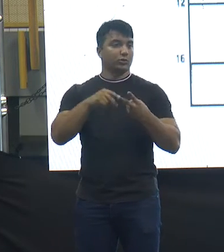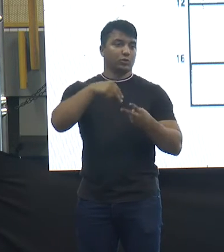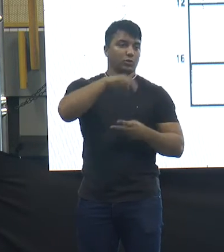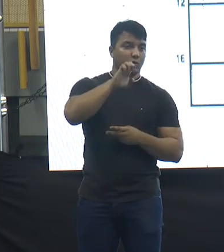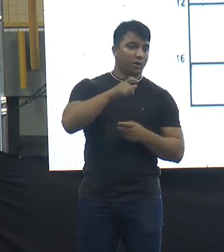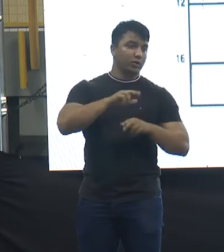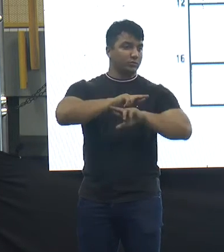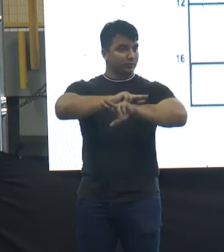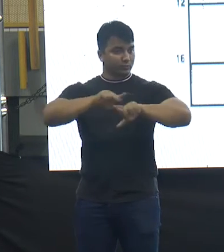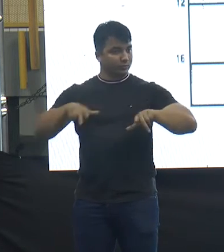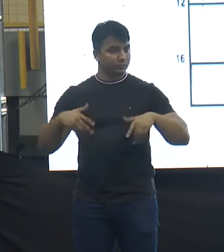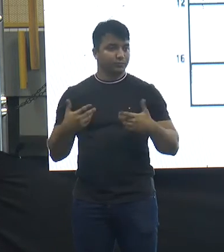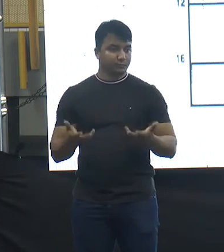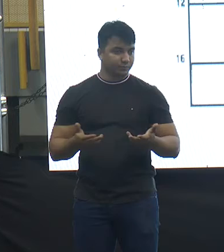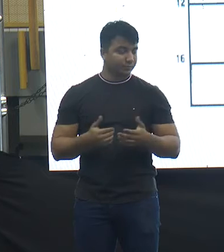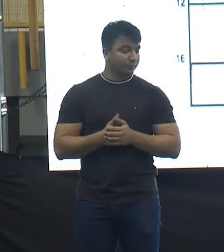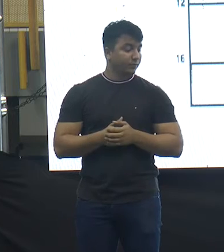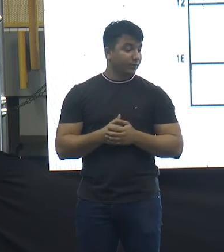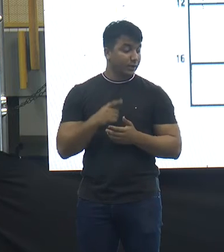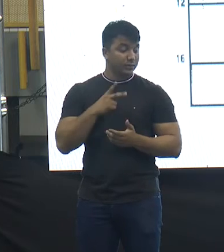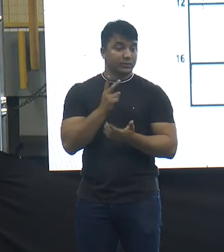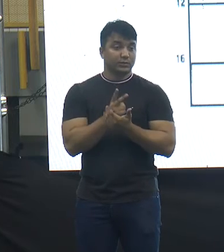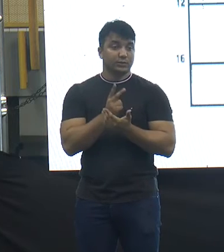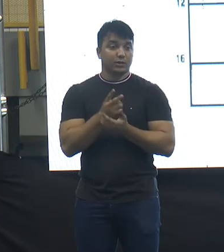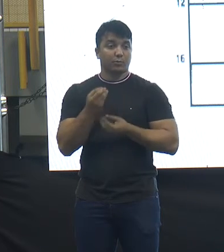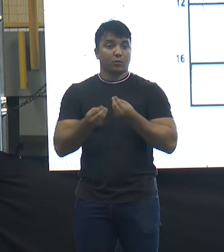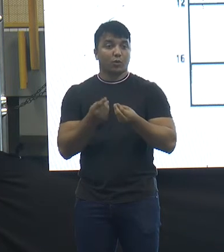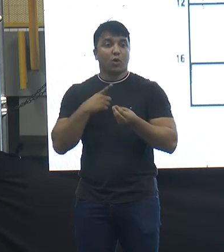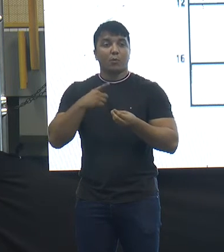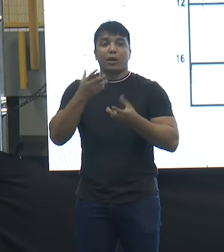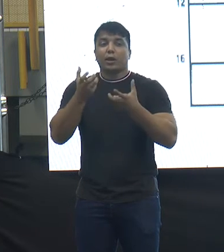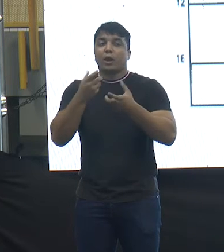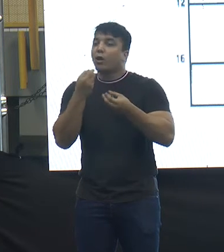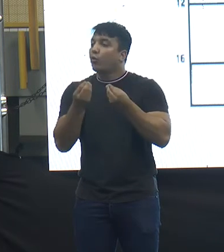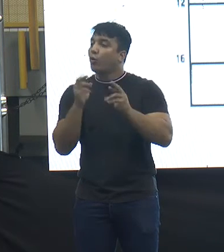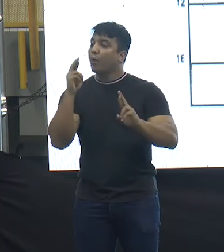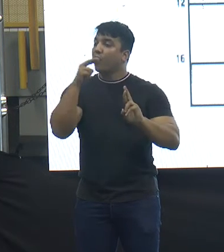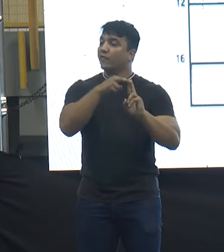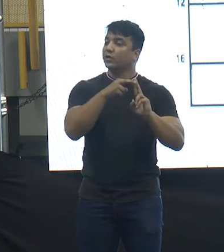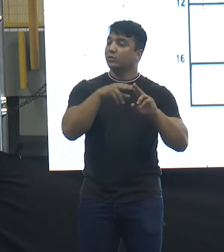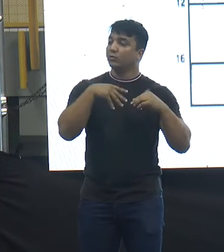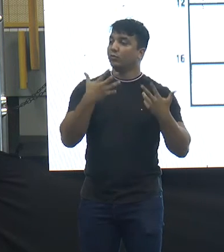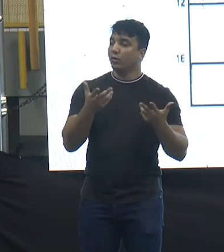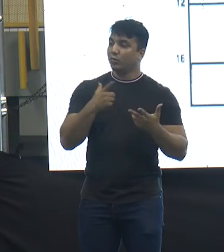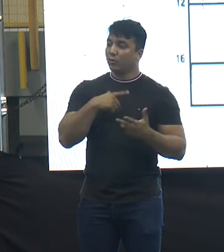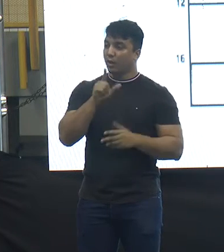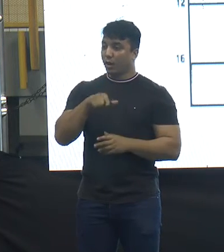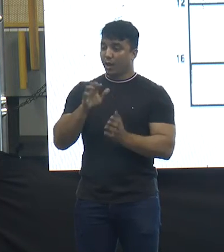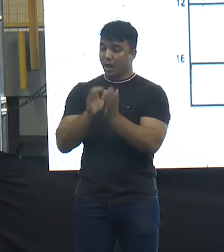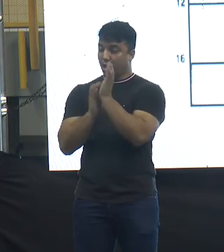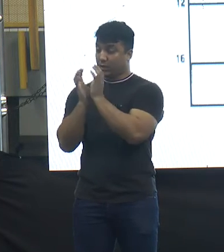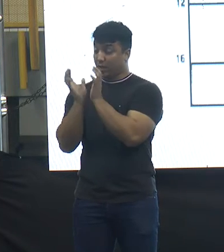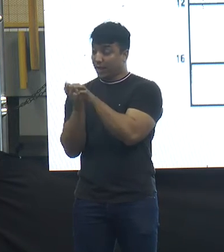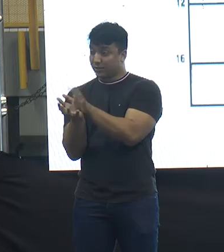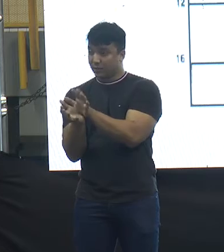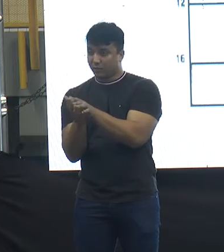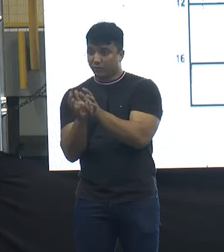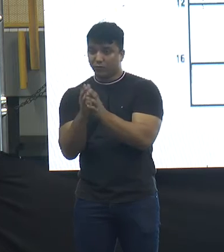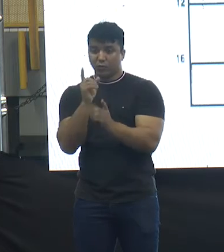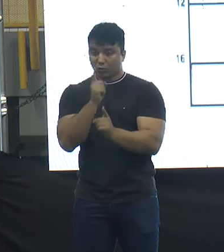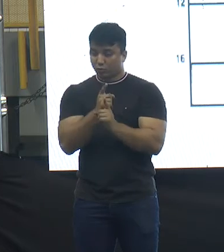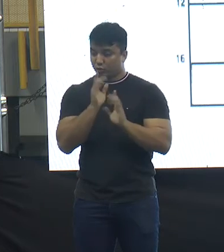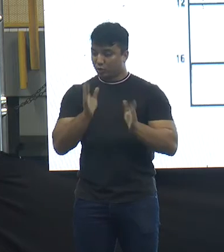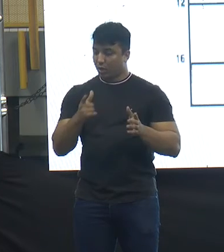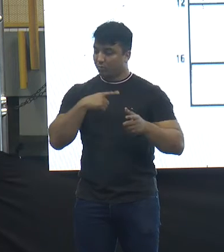nordeste. Então, você traça sempre onde é que ele quer que você parta o referencial. E o referencial é Recife. Passou em cima do Recife,